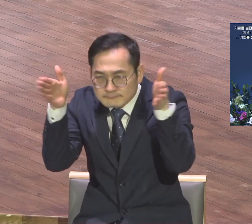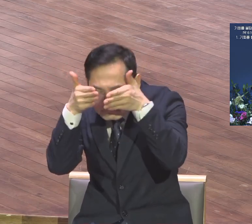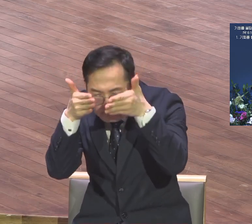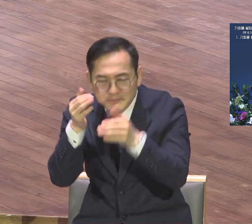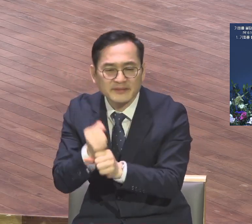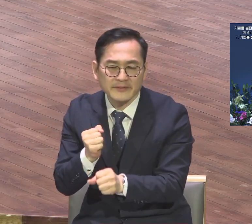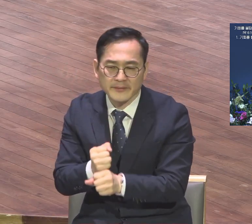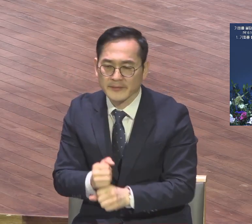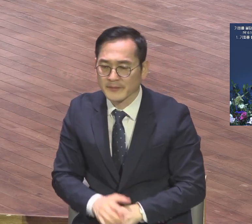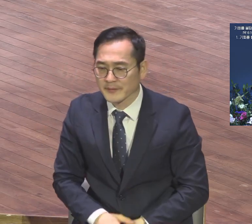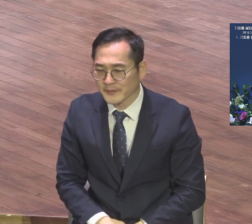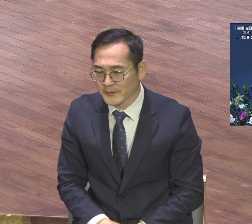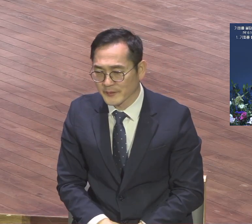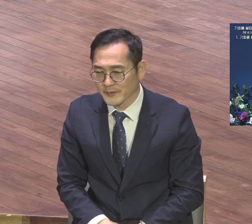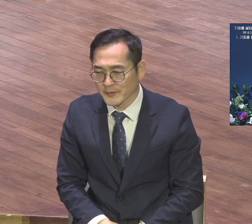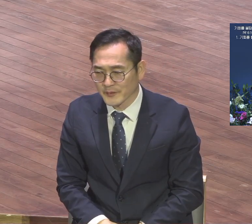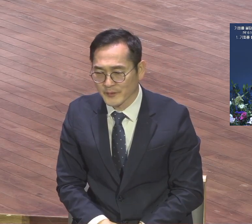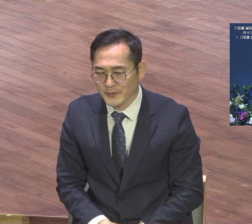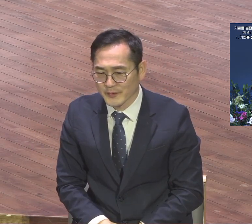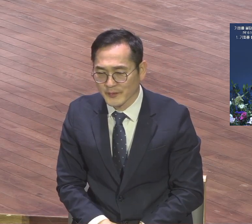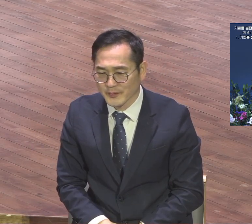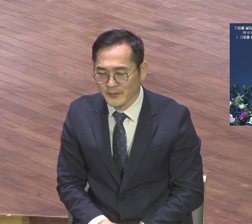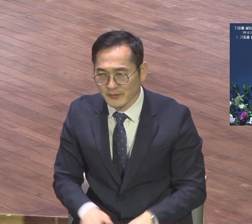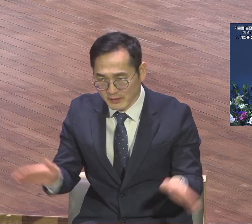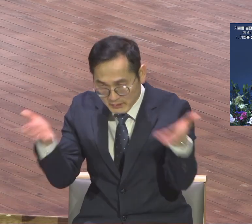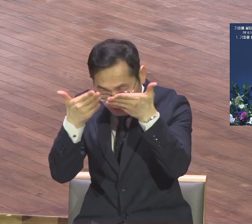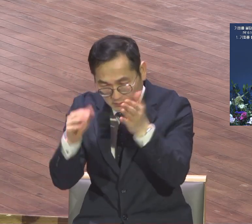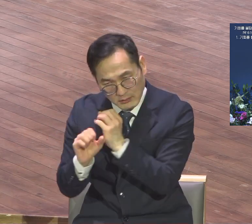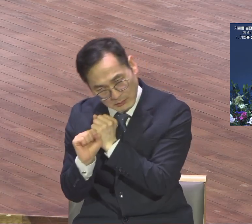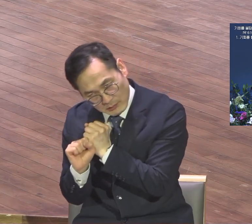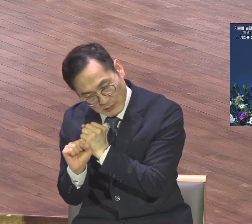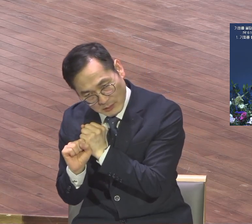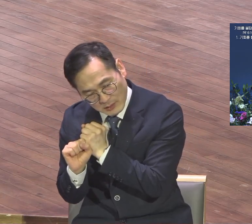딱 몰두하도록 자기 생각에 잡혀버리도록